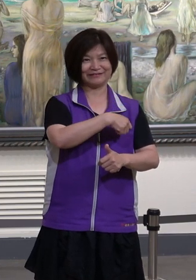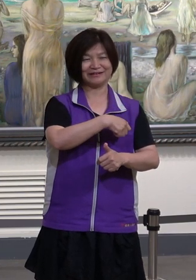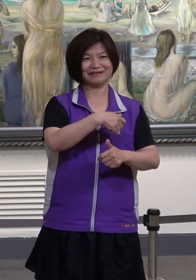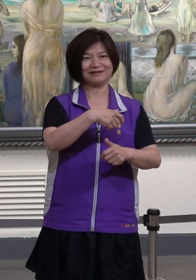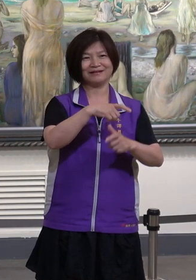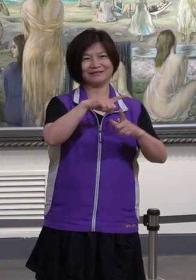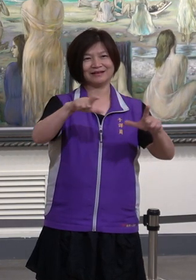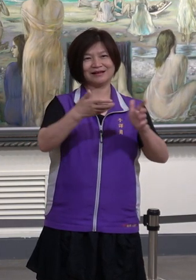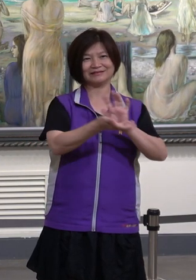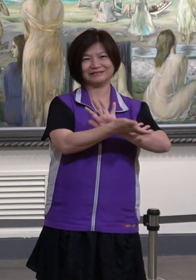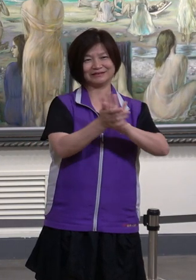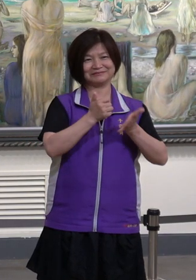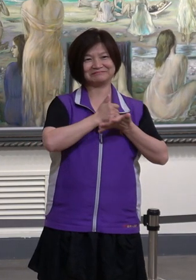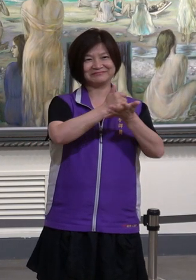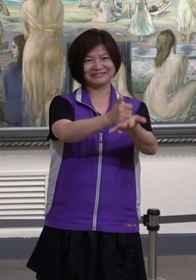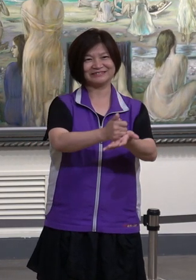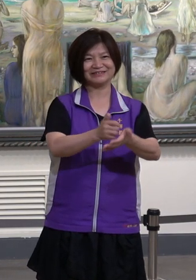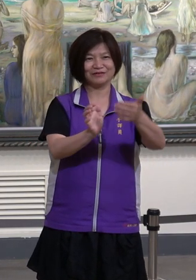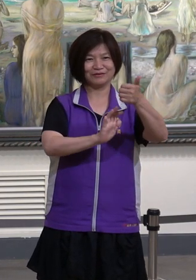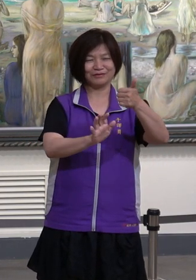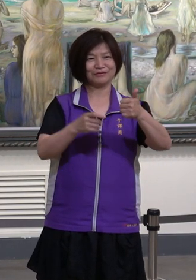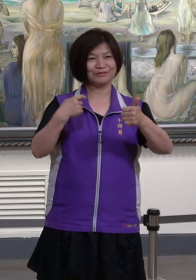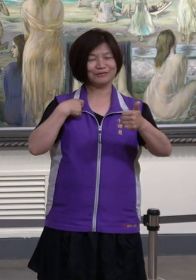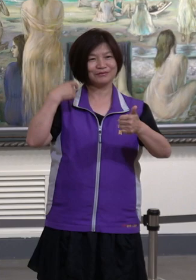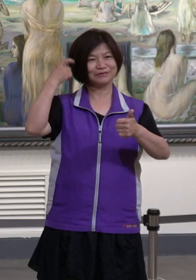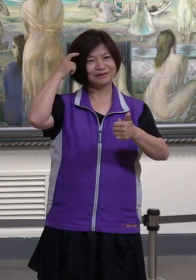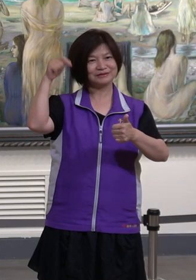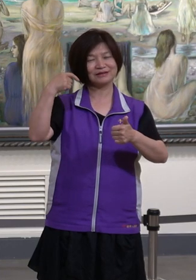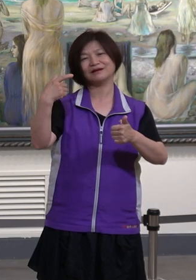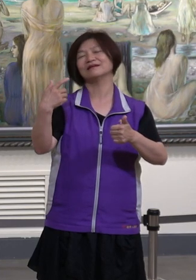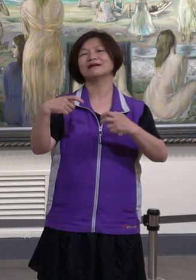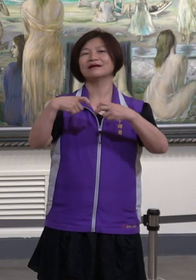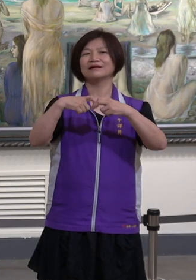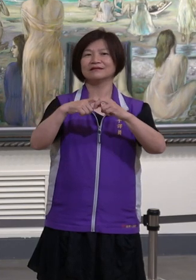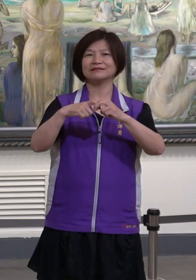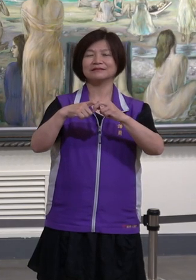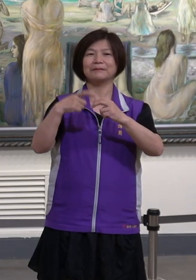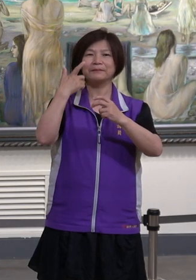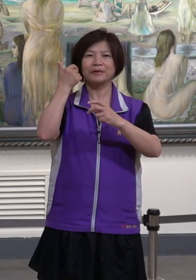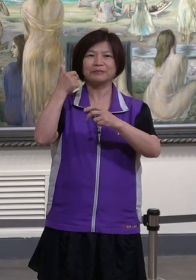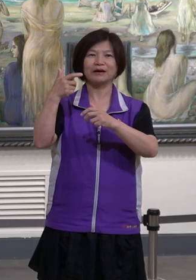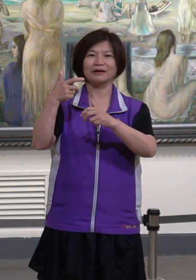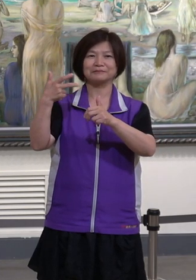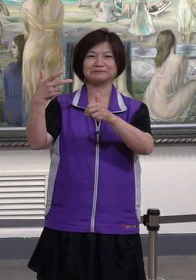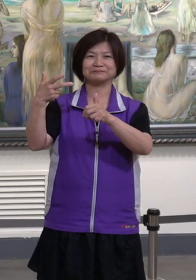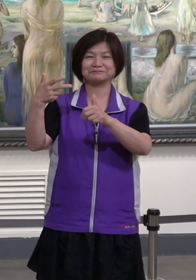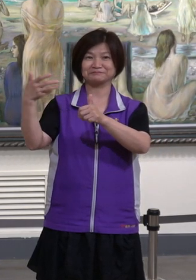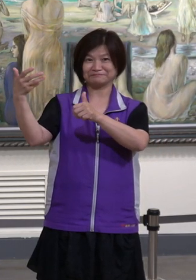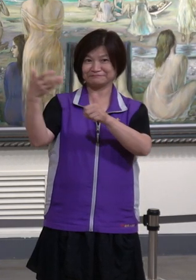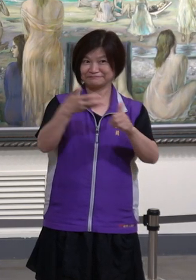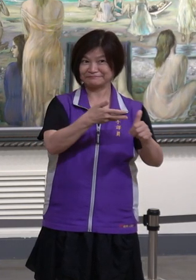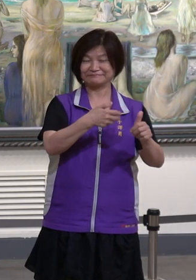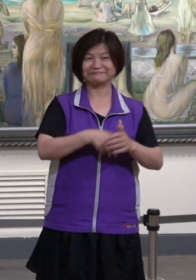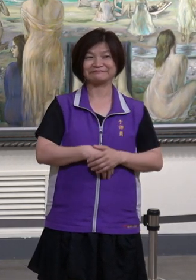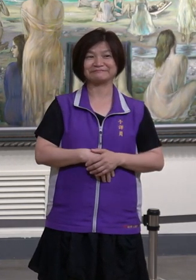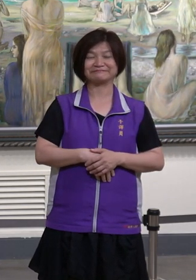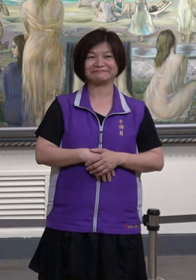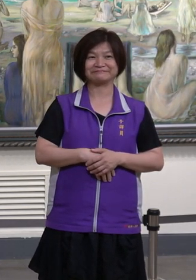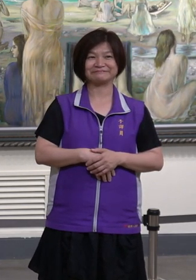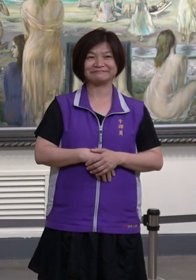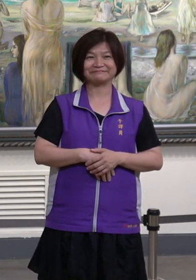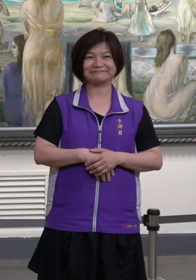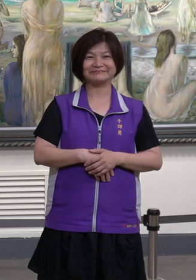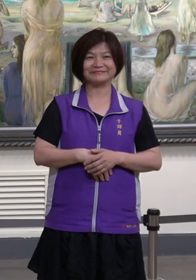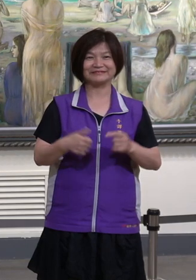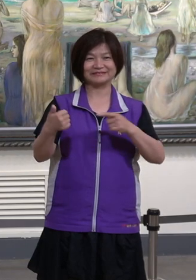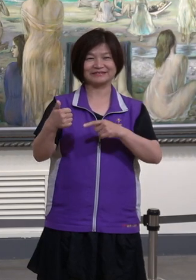展的临时委员。所以因为可能受到李奇帆他父亲的这个李元龙的父亲的影响，